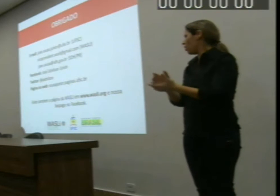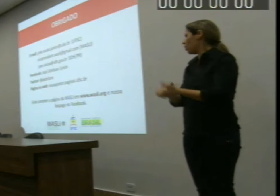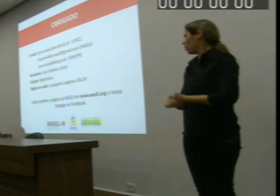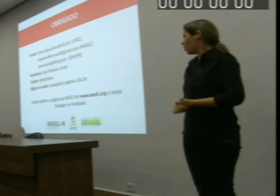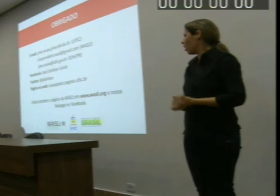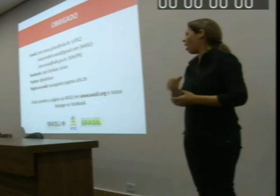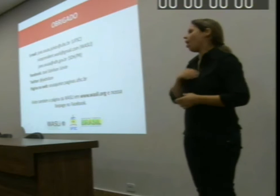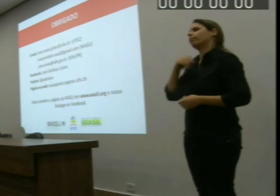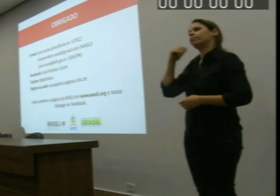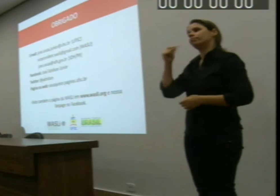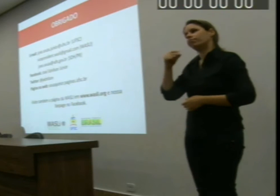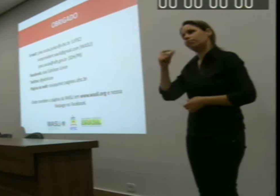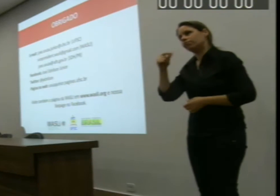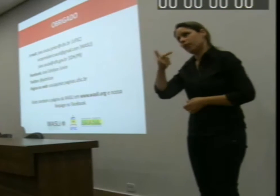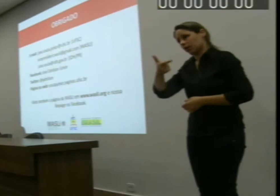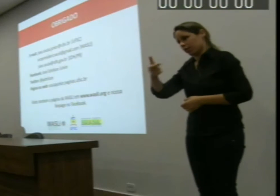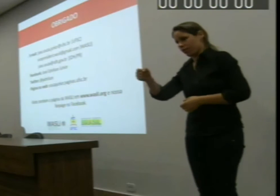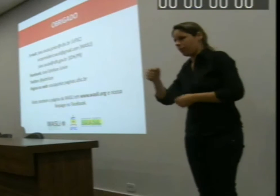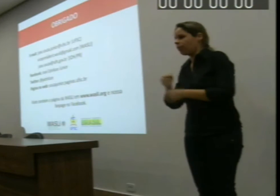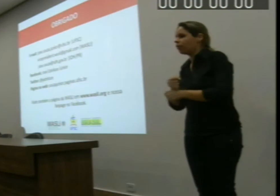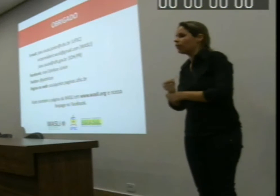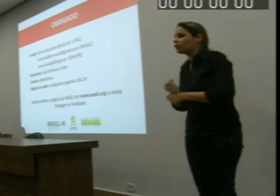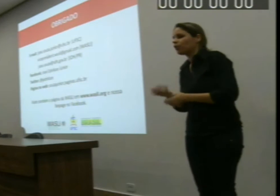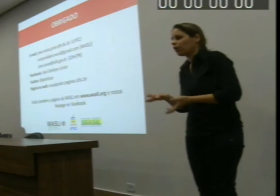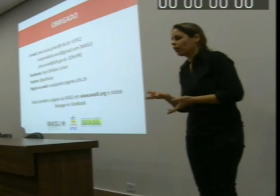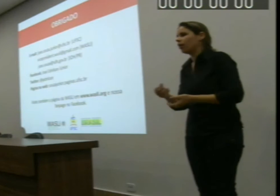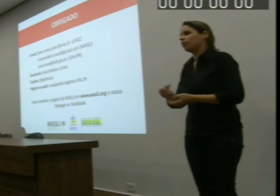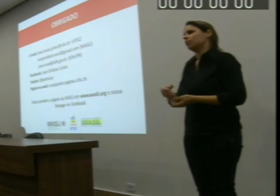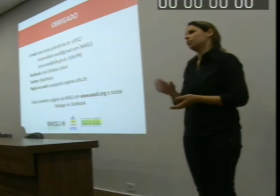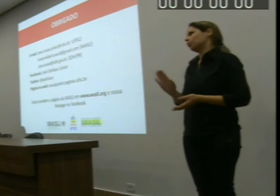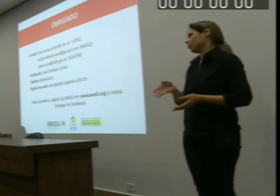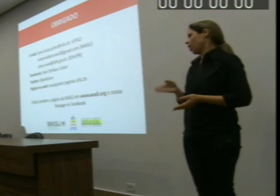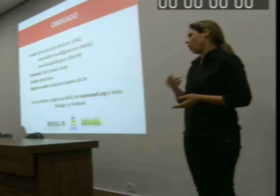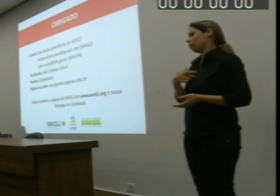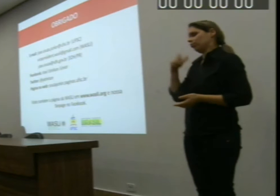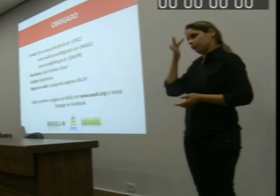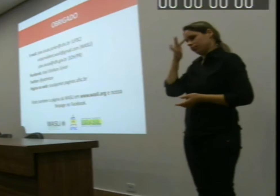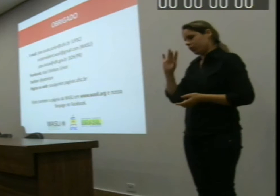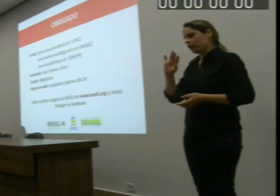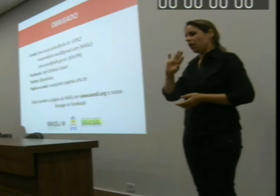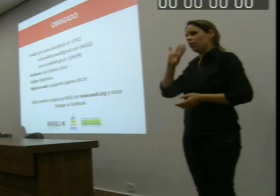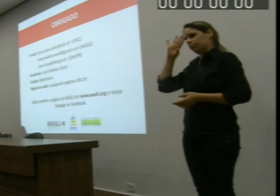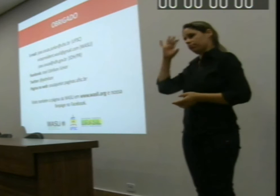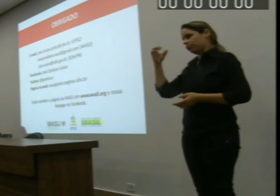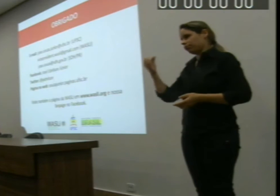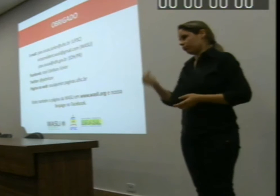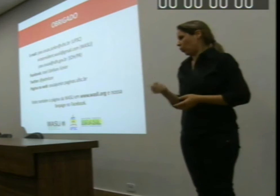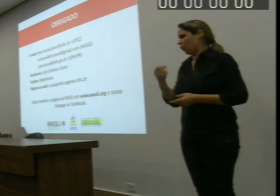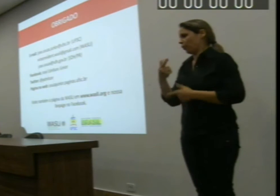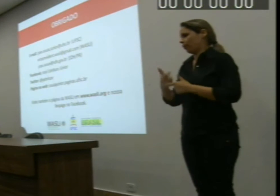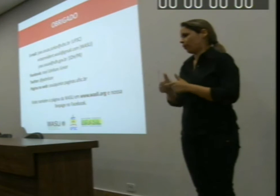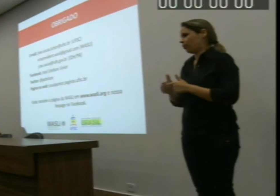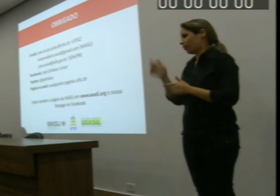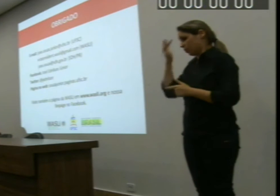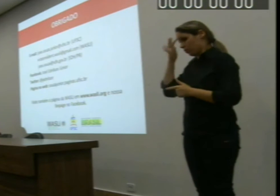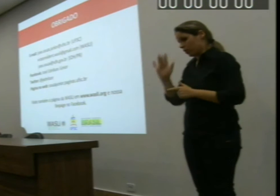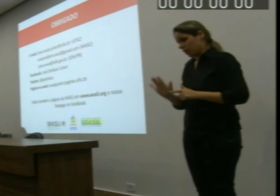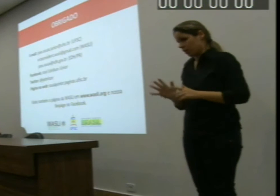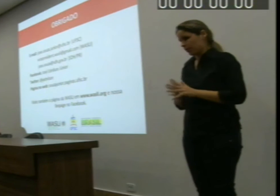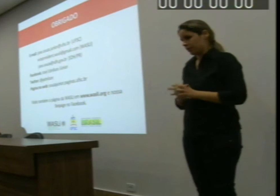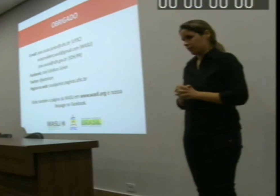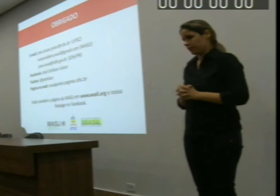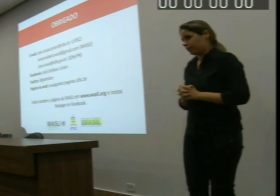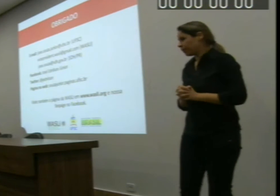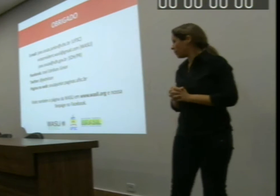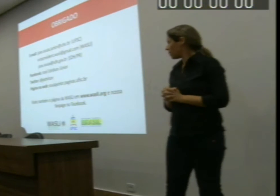eu realmente não não sei mais o que fazer eu realmente não tenho solução para você particularmente já tive experiências muito positivas no Mato Grosso do